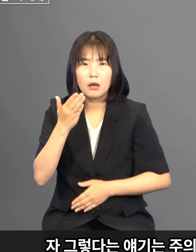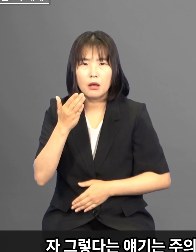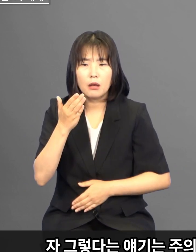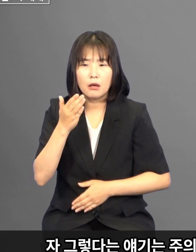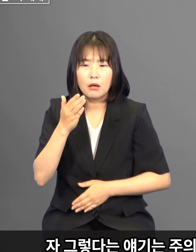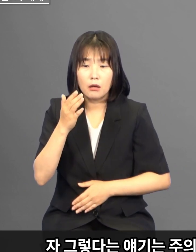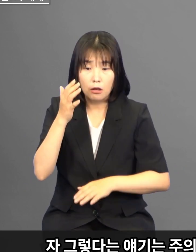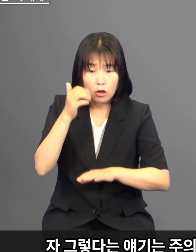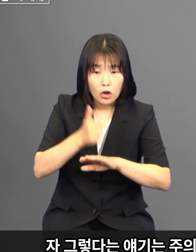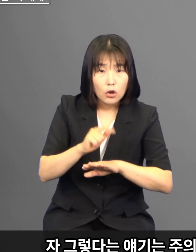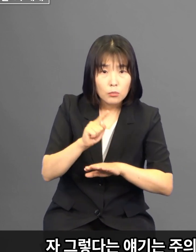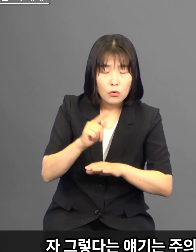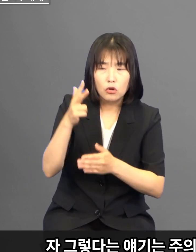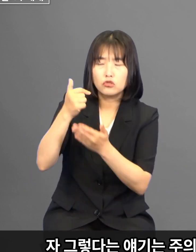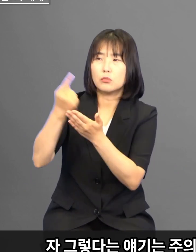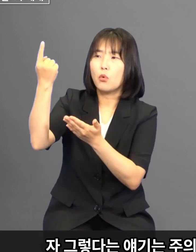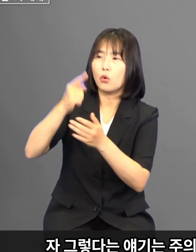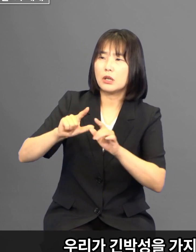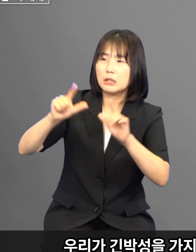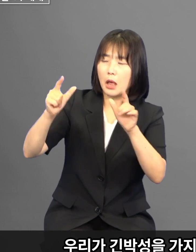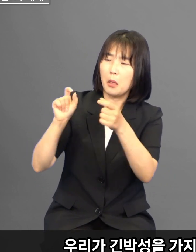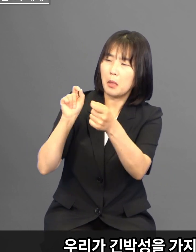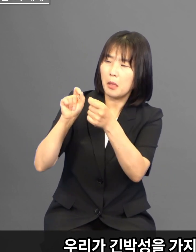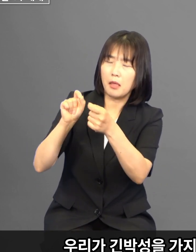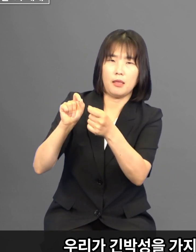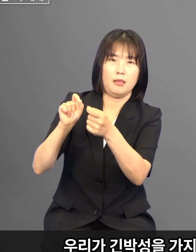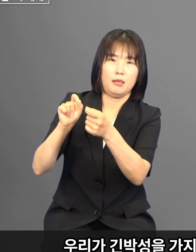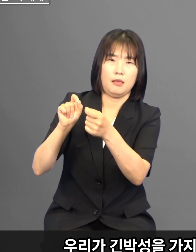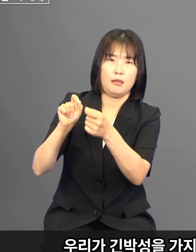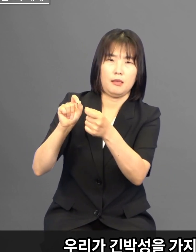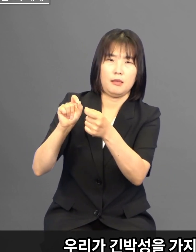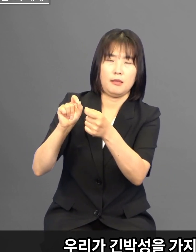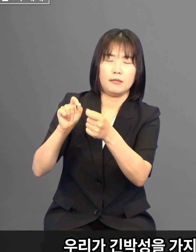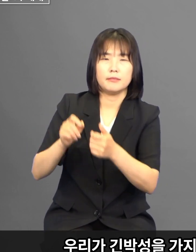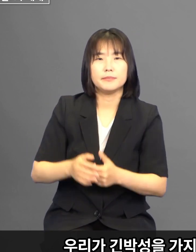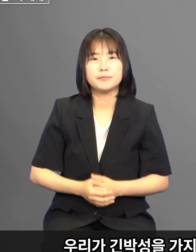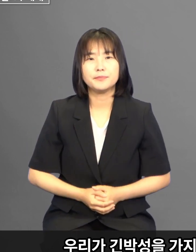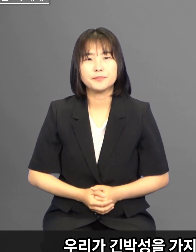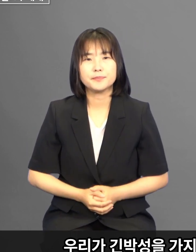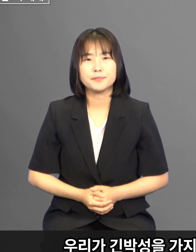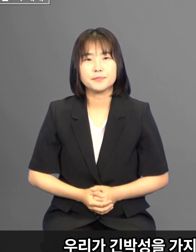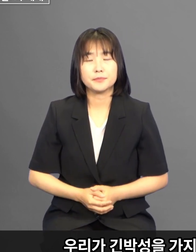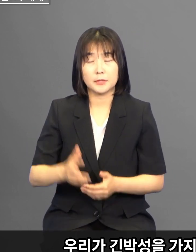오실 날이 얼마 남지 않았다는 것을 우리가 긴박성을 가지고